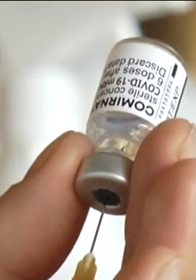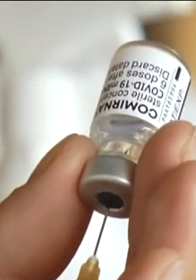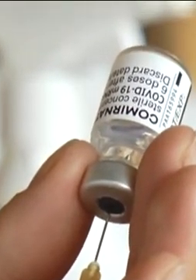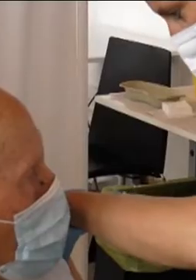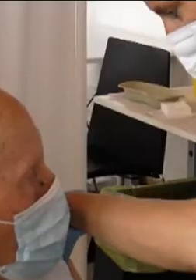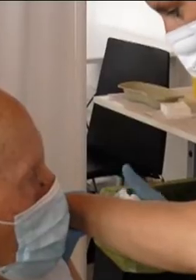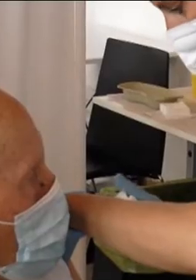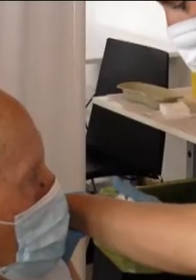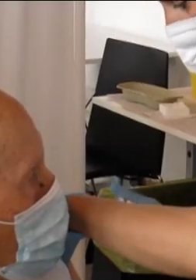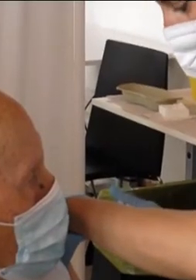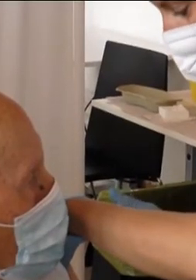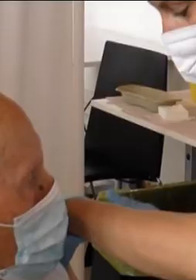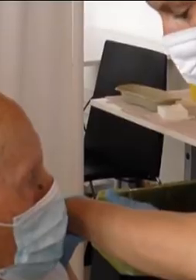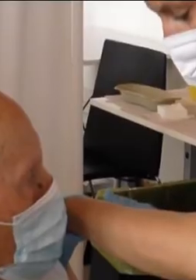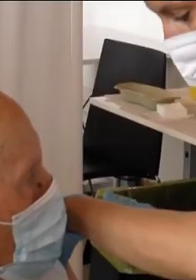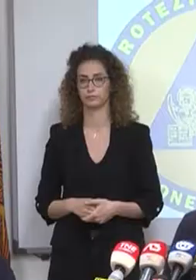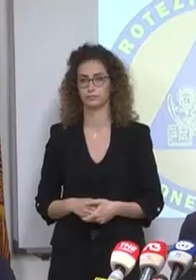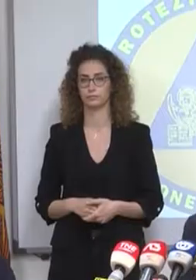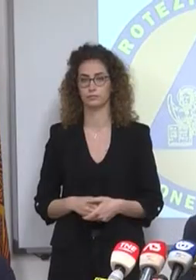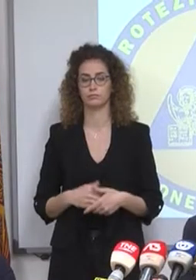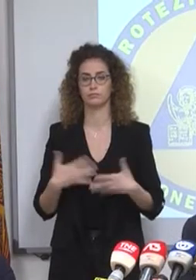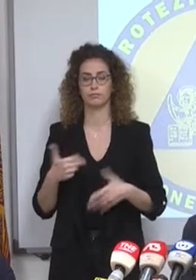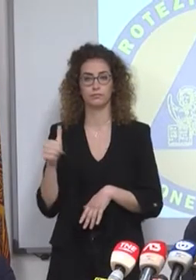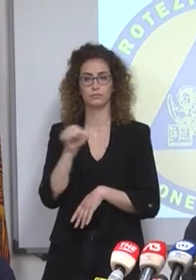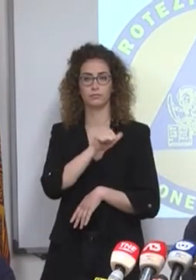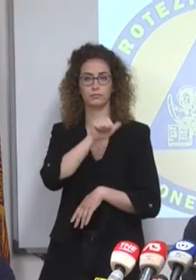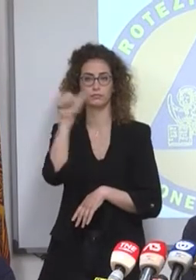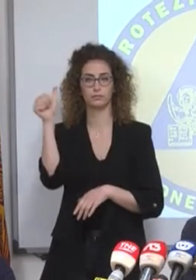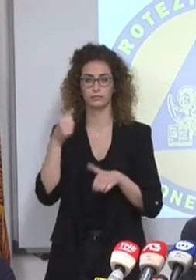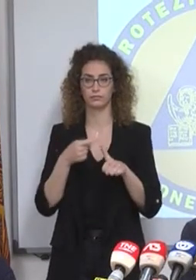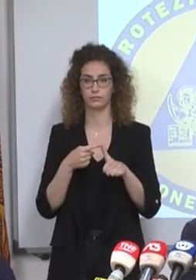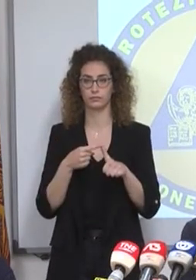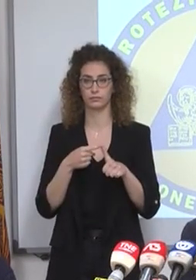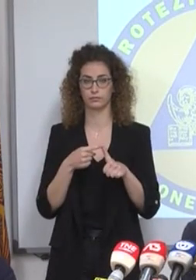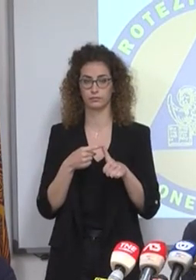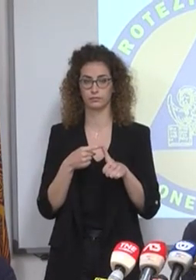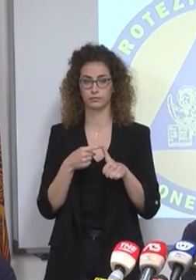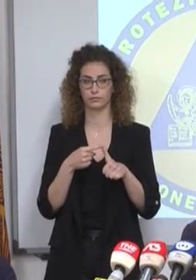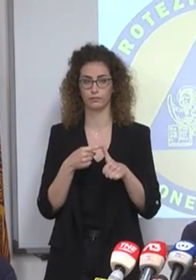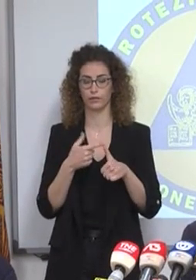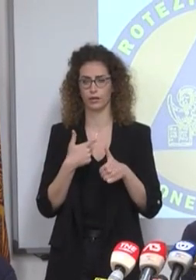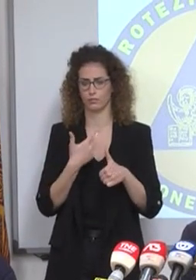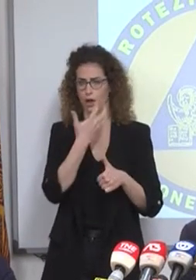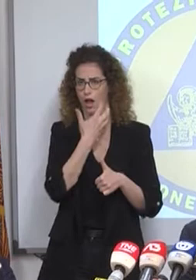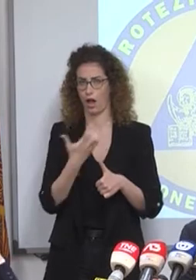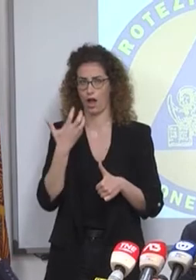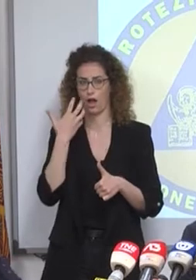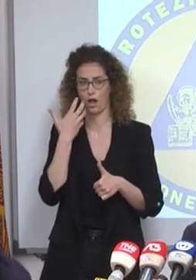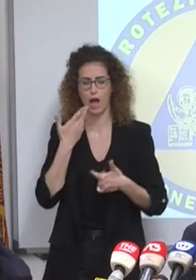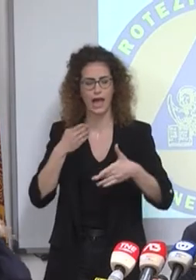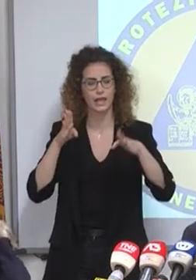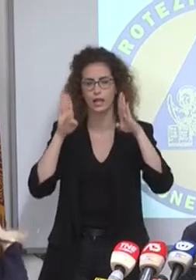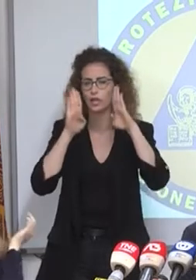quotidiane lo ricorda anche luca zaia prima cosa che è quella che più mi sta a cuore massima